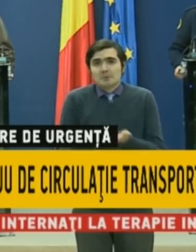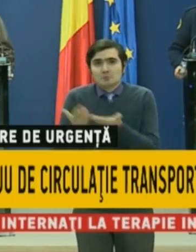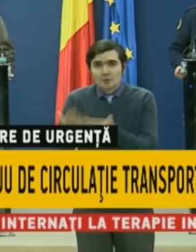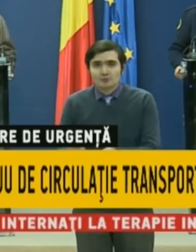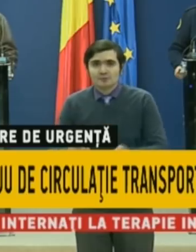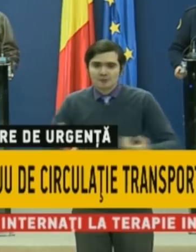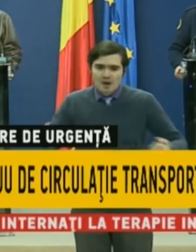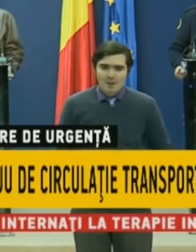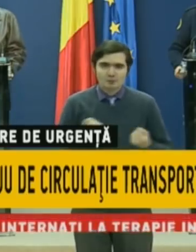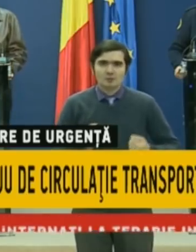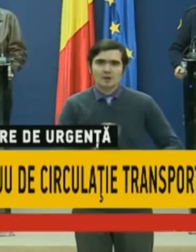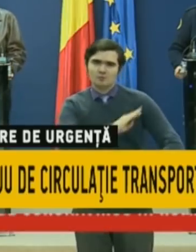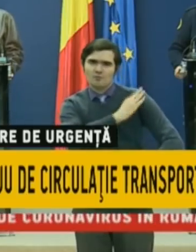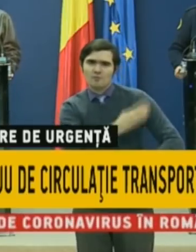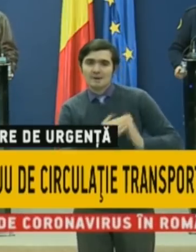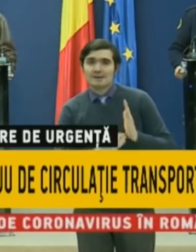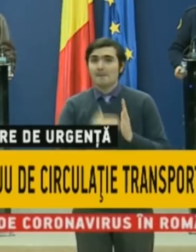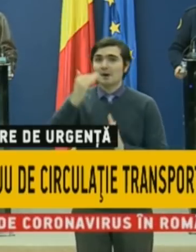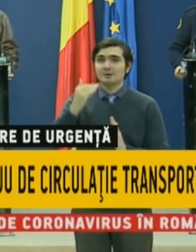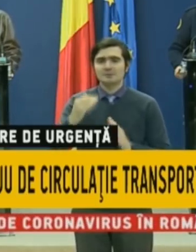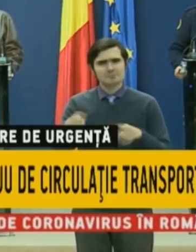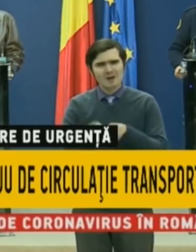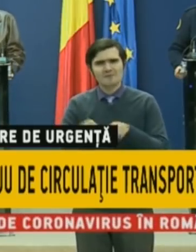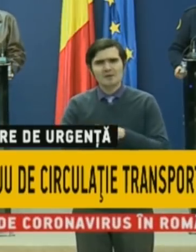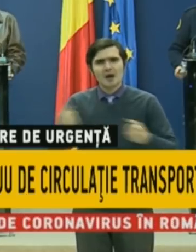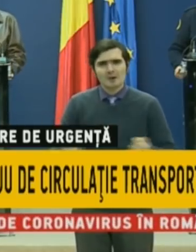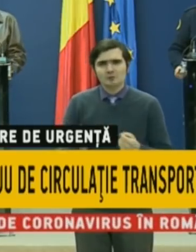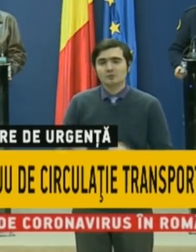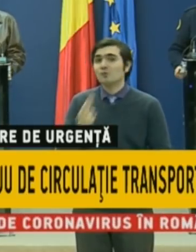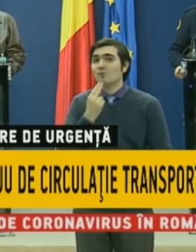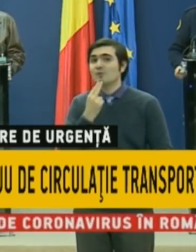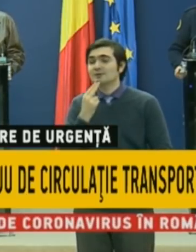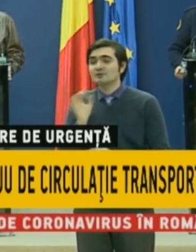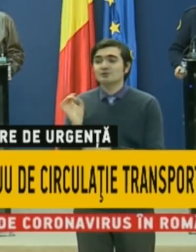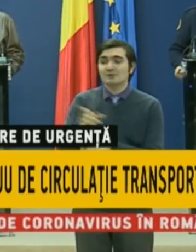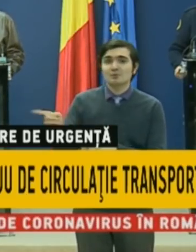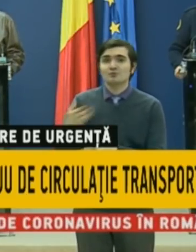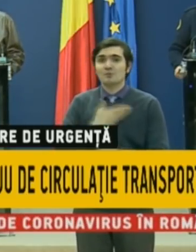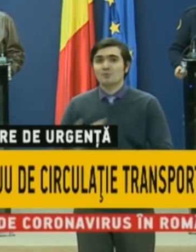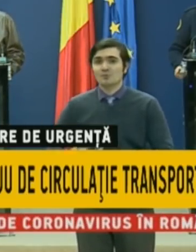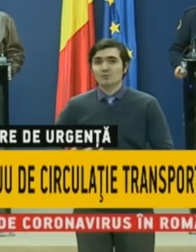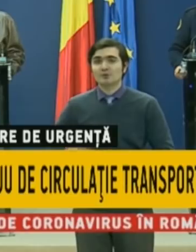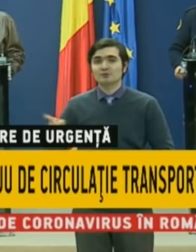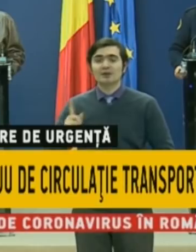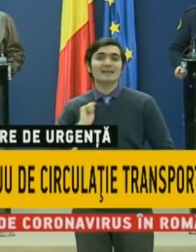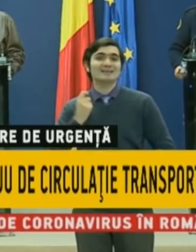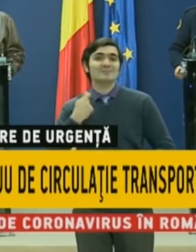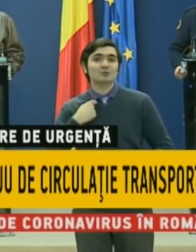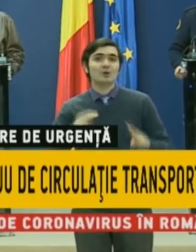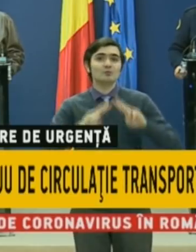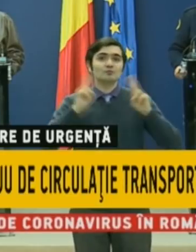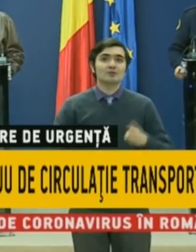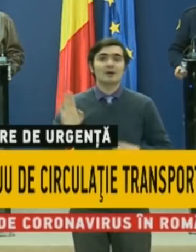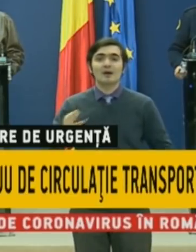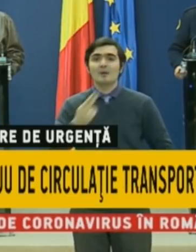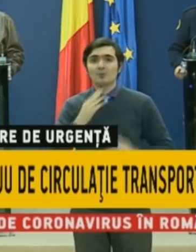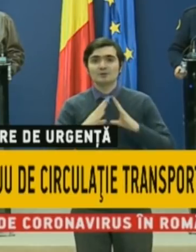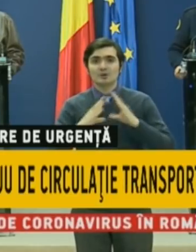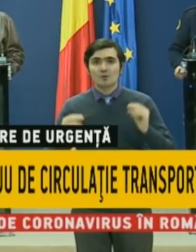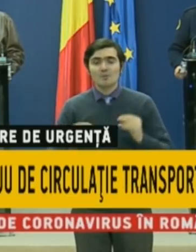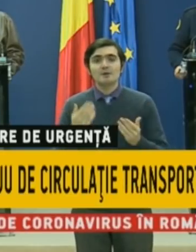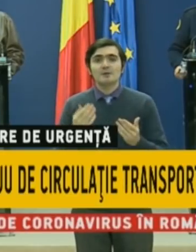am acționat cu forțe mărite, inclusiv cu polițiști trimiși din București, din cadrul Inspectoratului General al Poliției